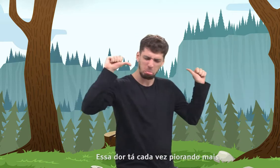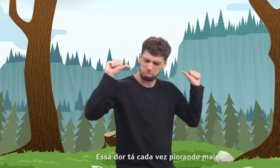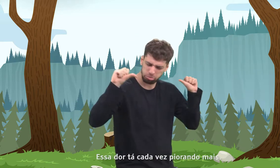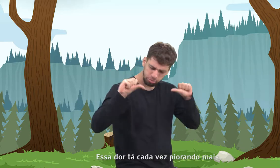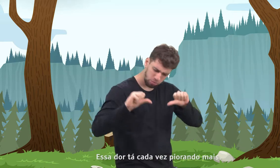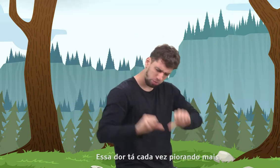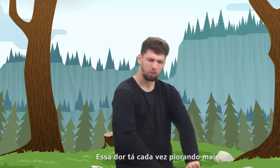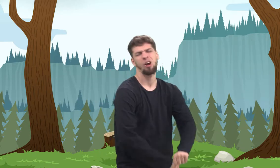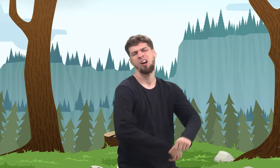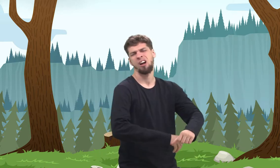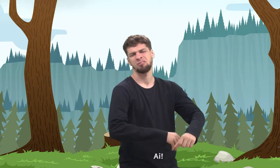mais